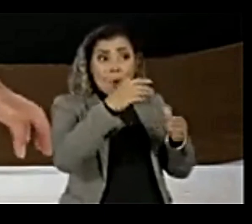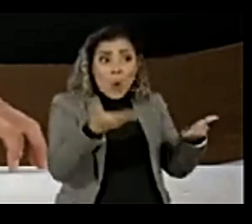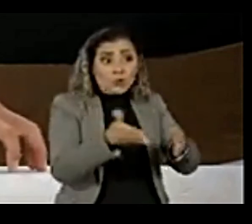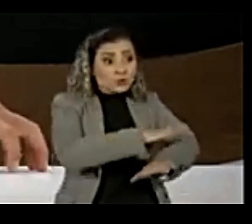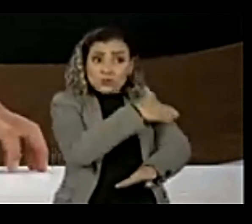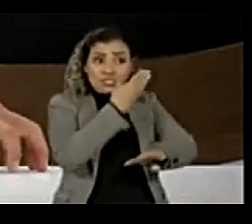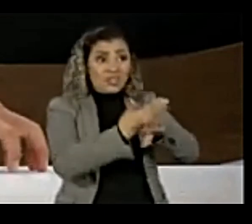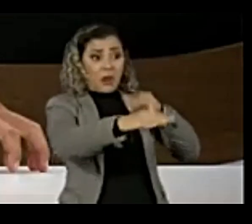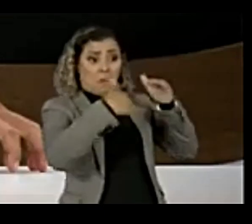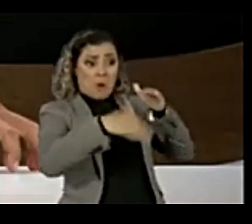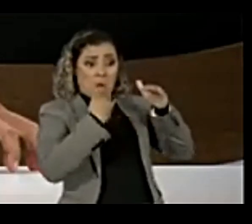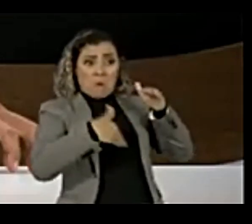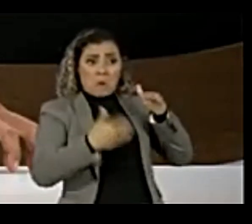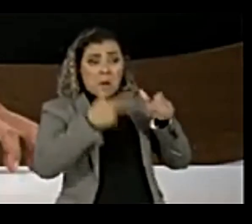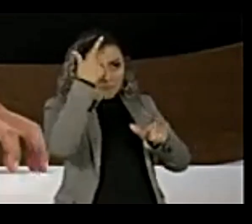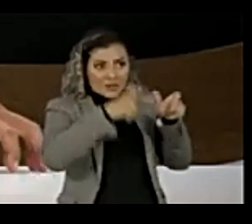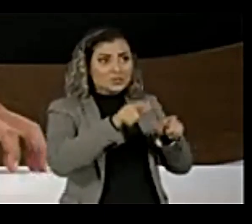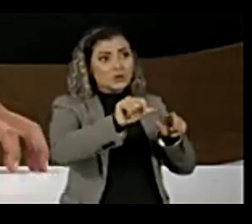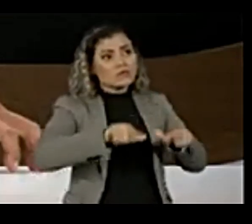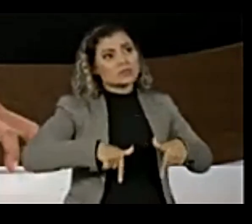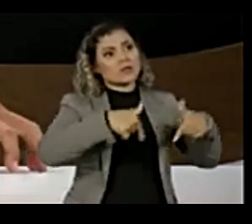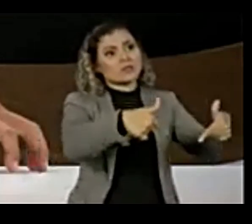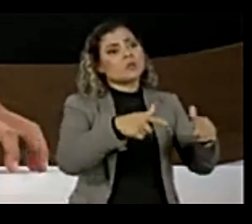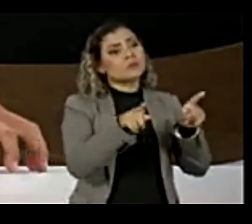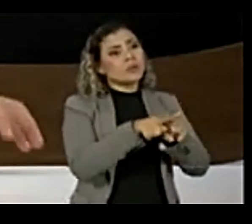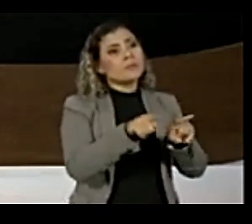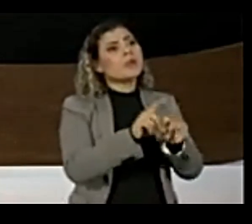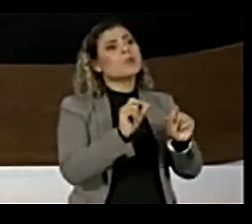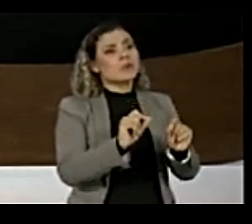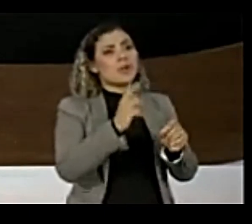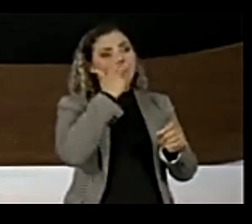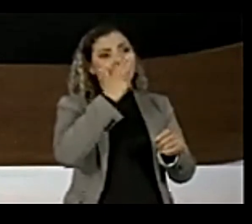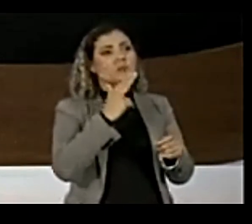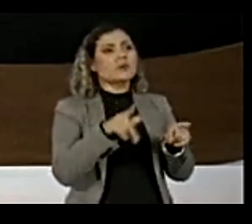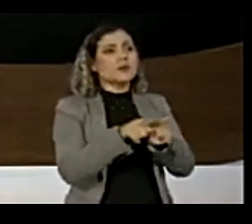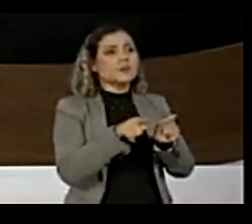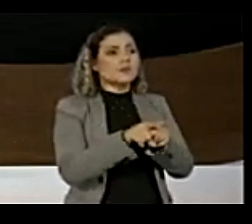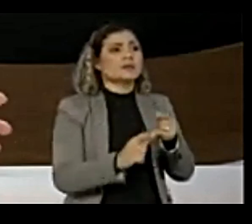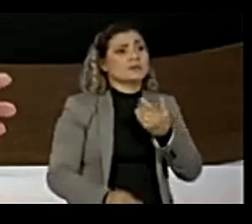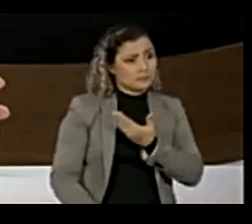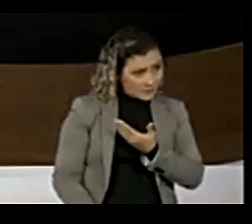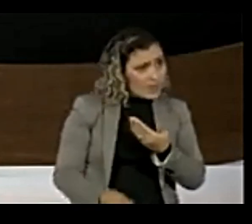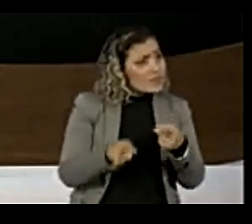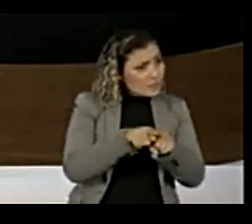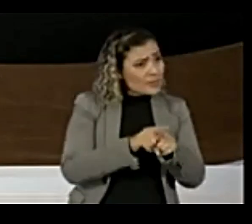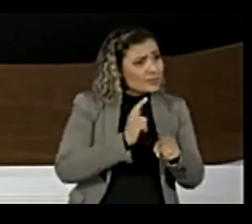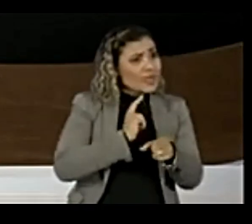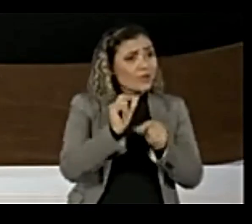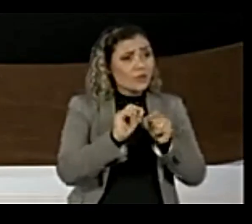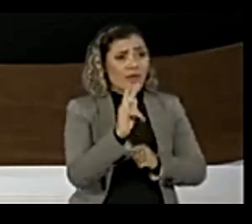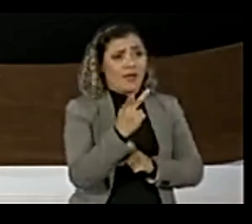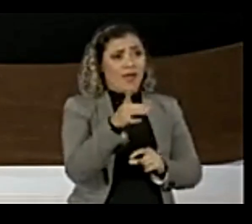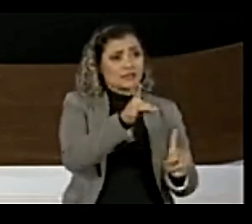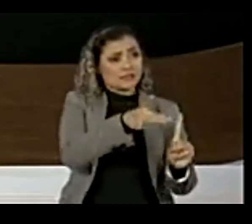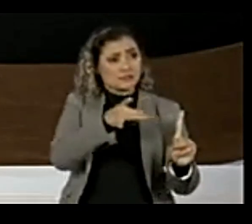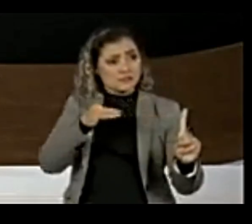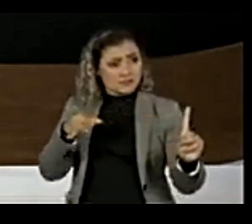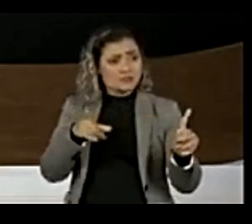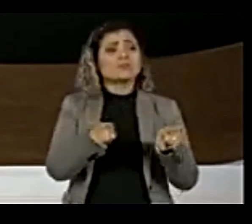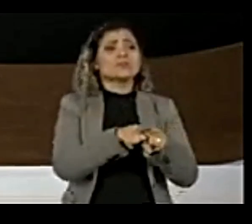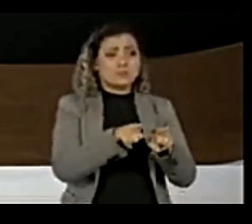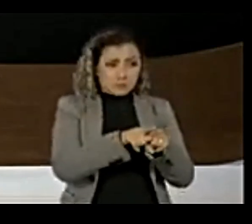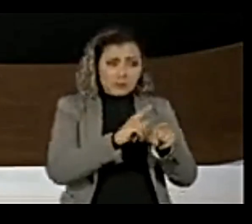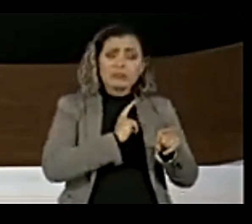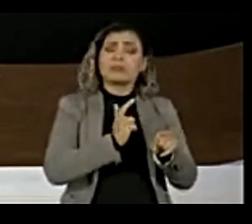de comportamentos homofóbicos que você manifestou no passado e se você acha que estes seus comportamentos eram bons